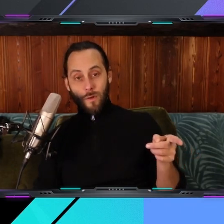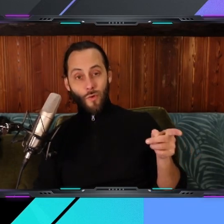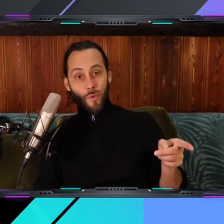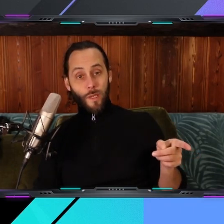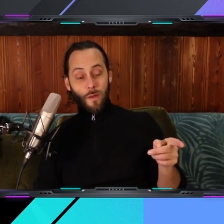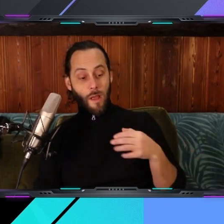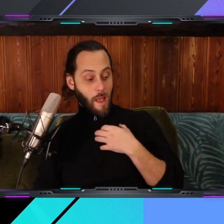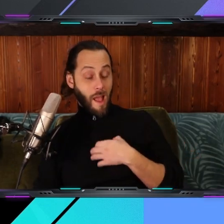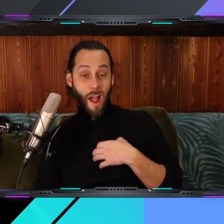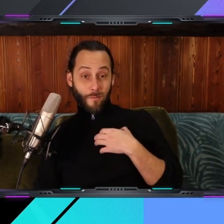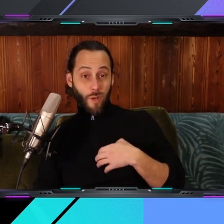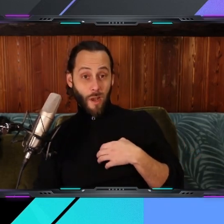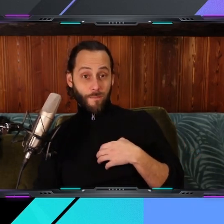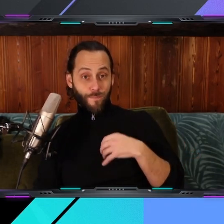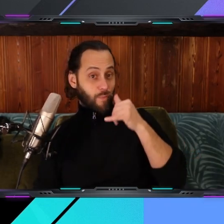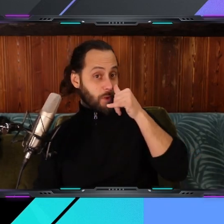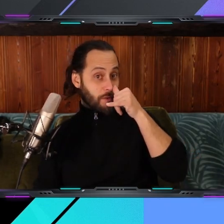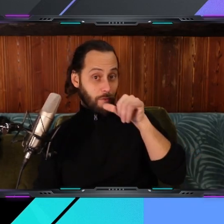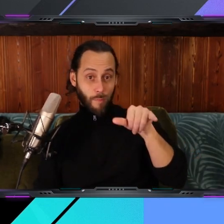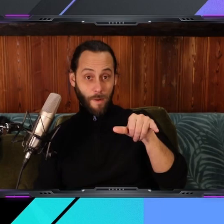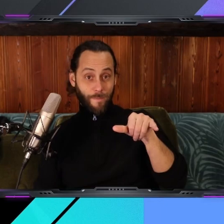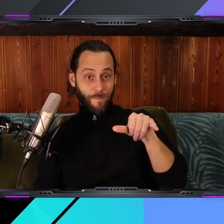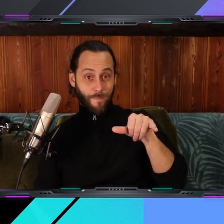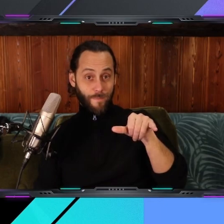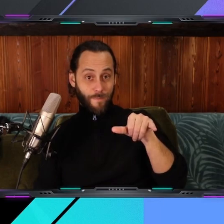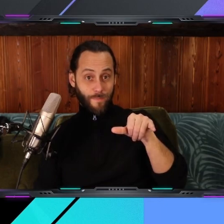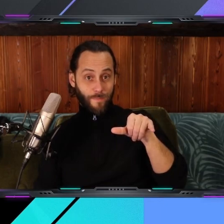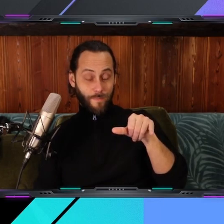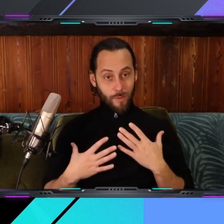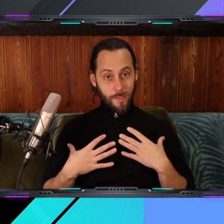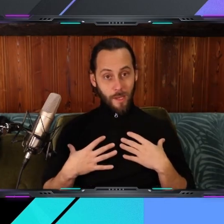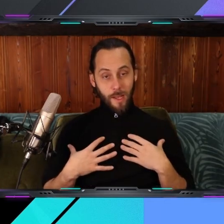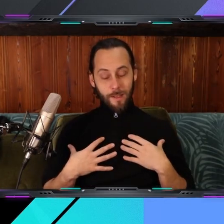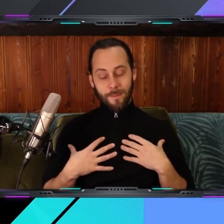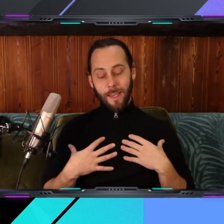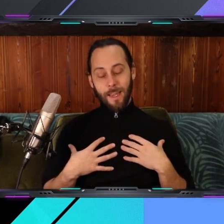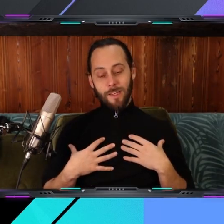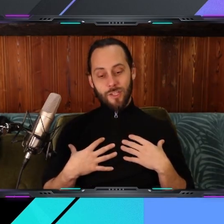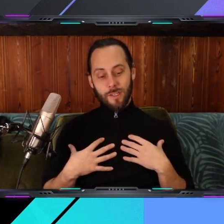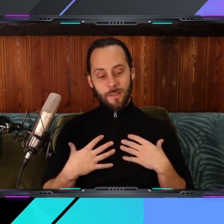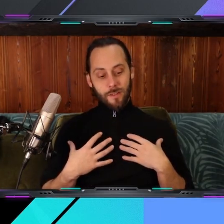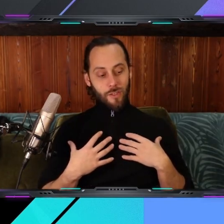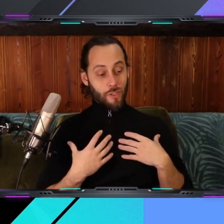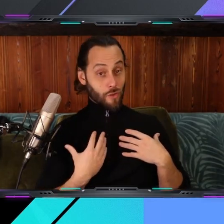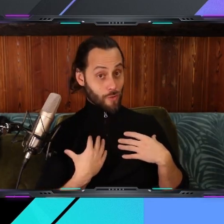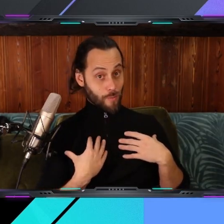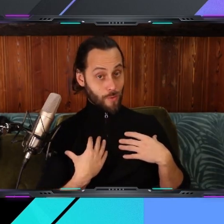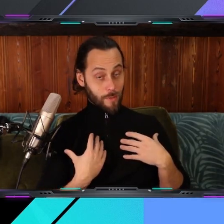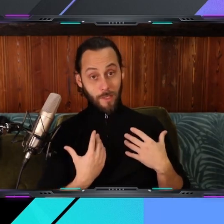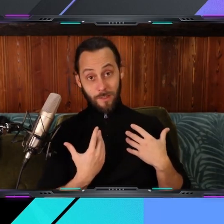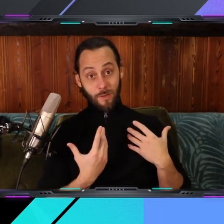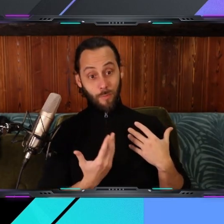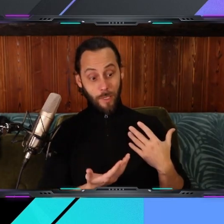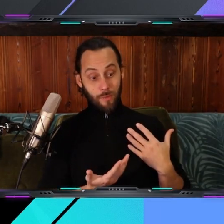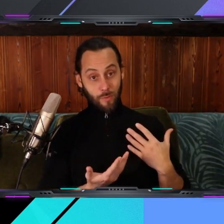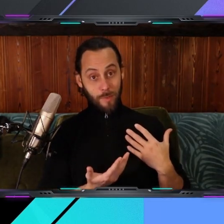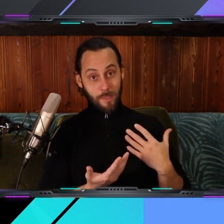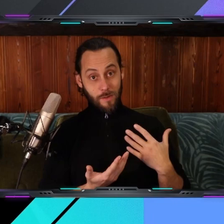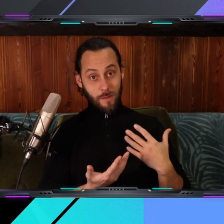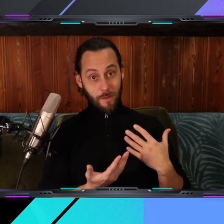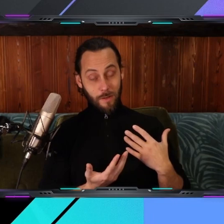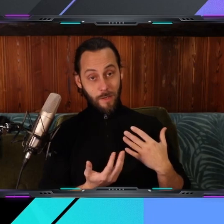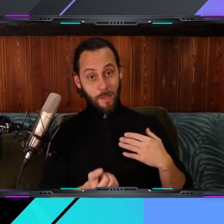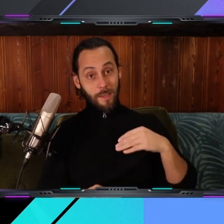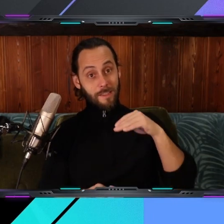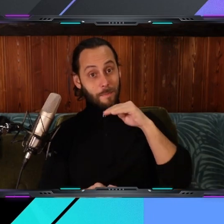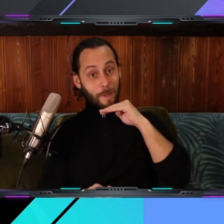parle. Lui, avocat, veut pas. Ensuite, il y a un très léger changement qui indique qu'on parle d'une autre